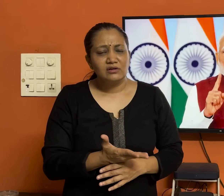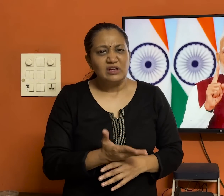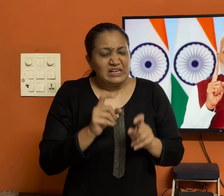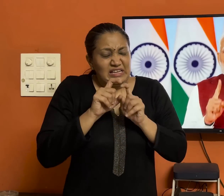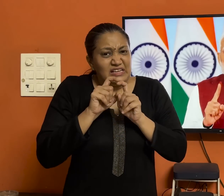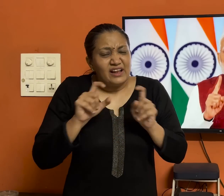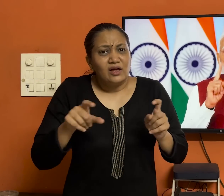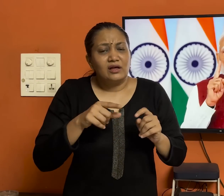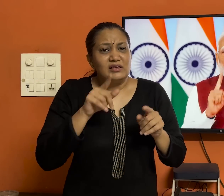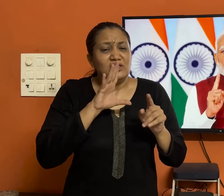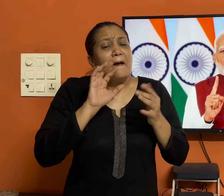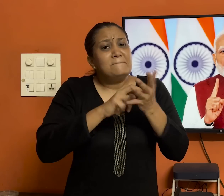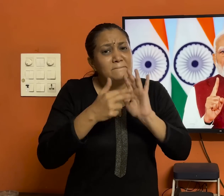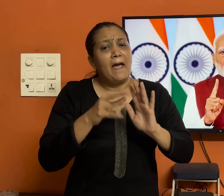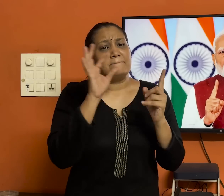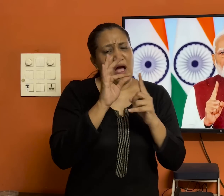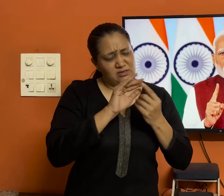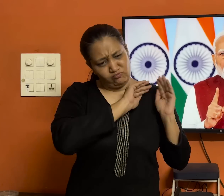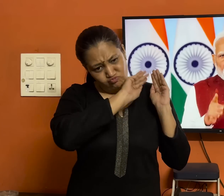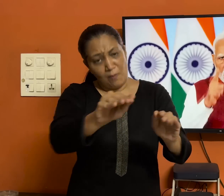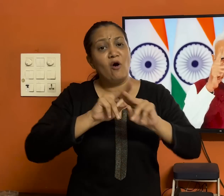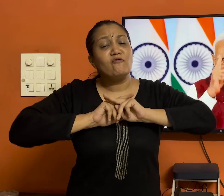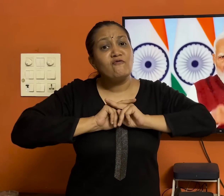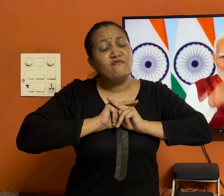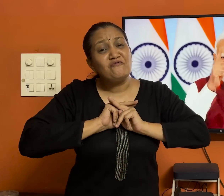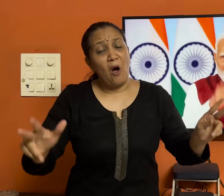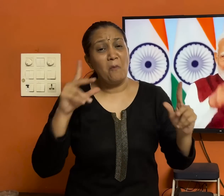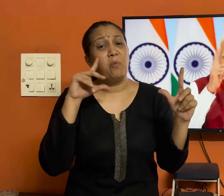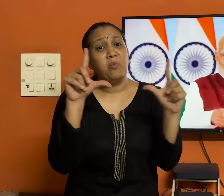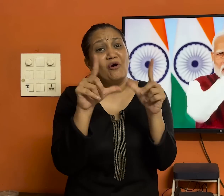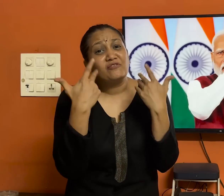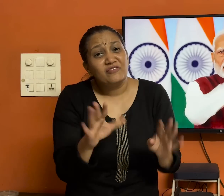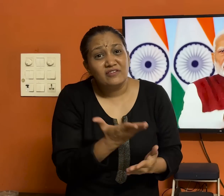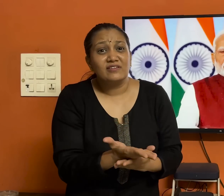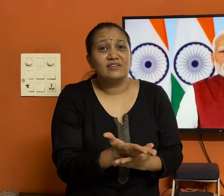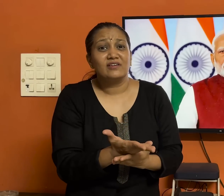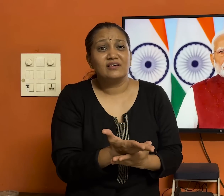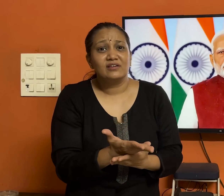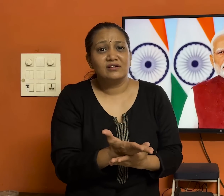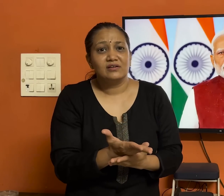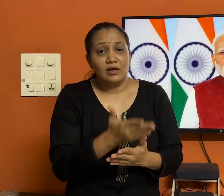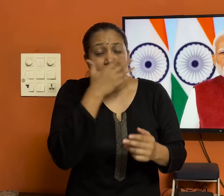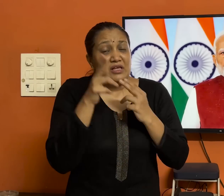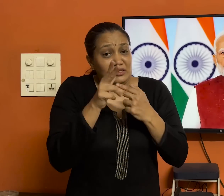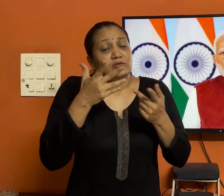स्टेट स्पॉन्सर्ड टेररिज्म का ये बहुत बड़ा सबूत है।